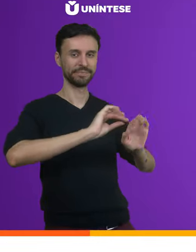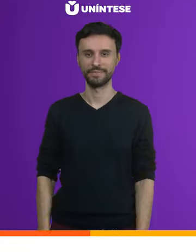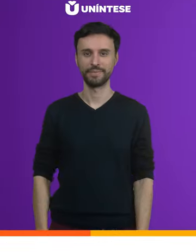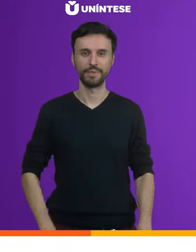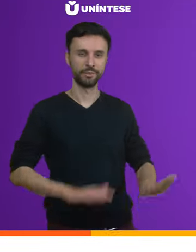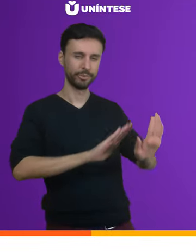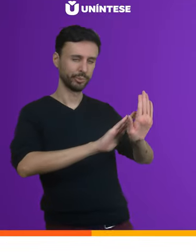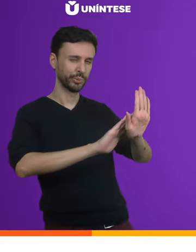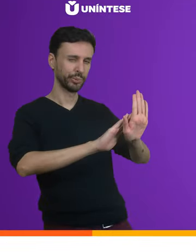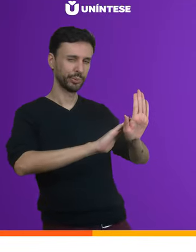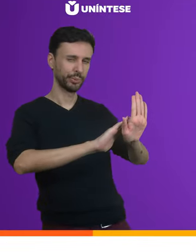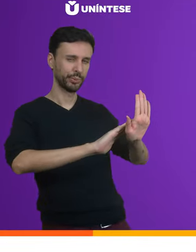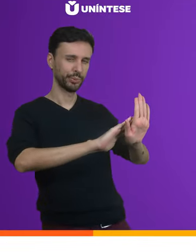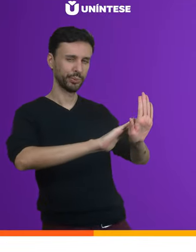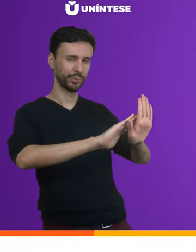o eufemismo